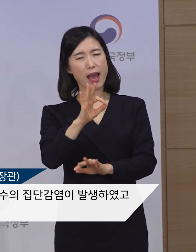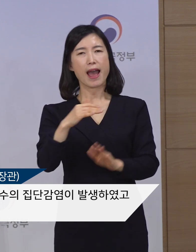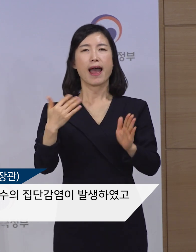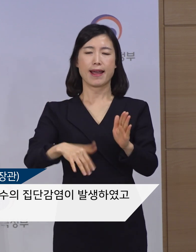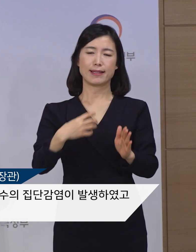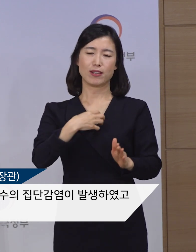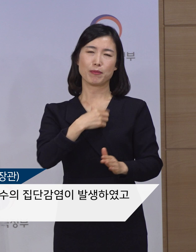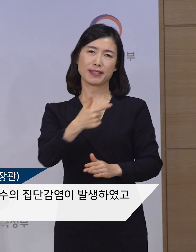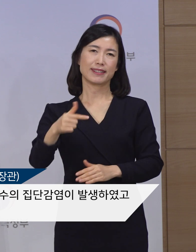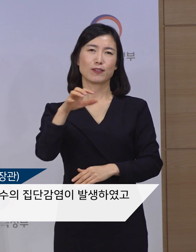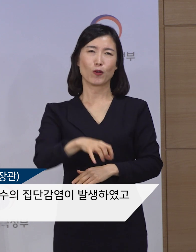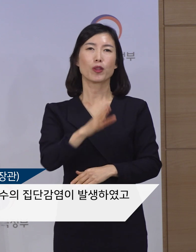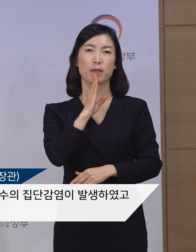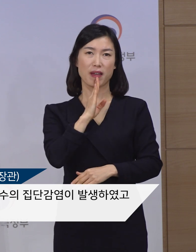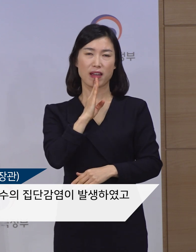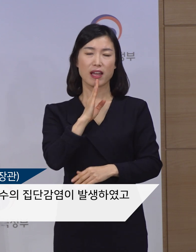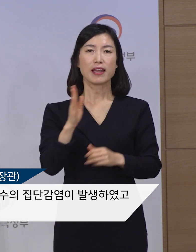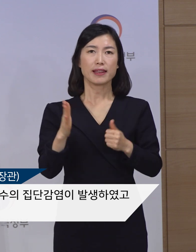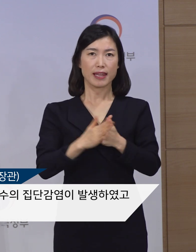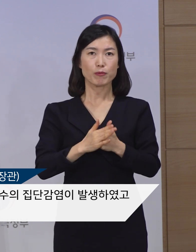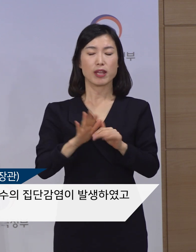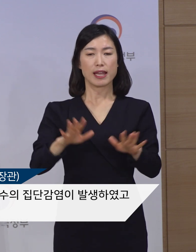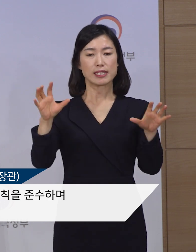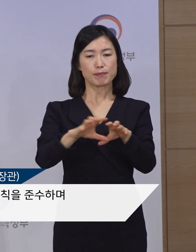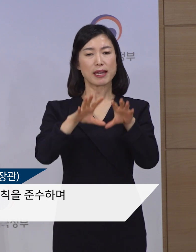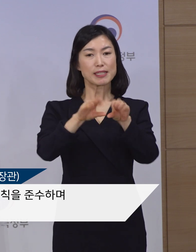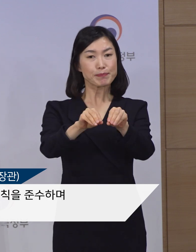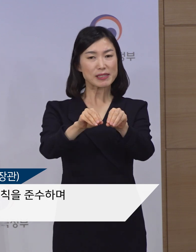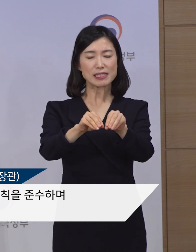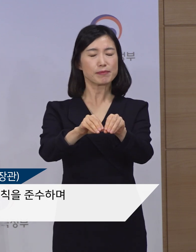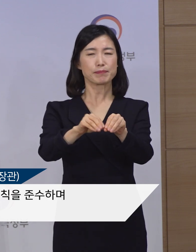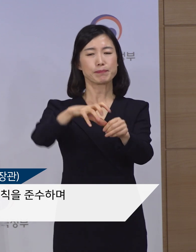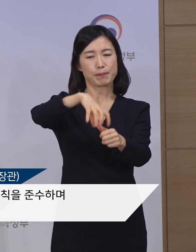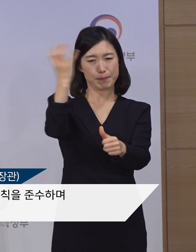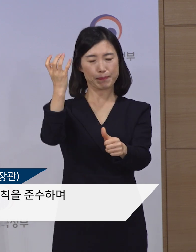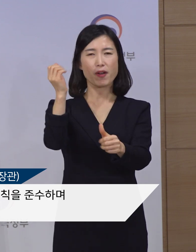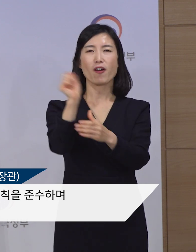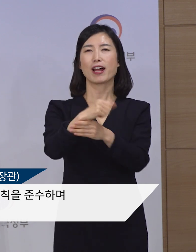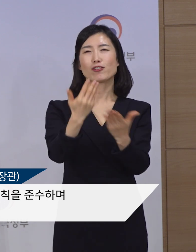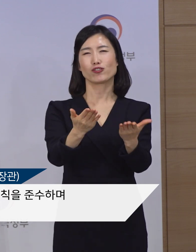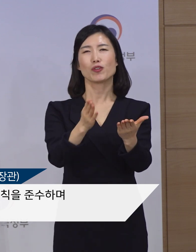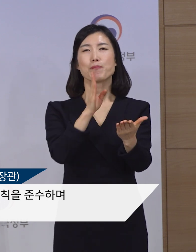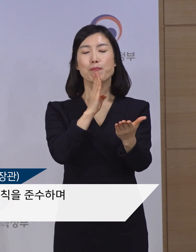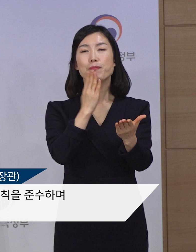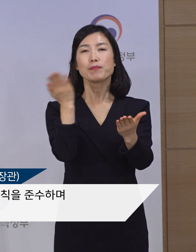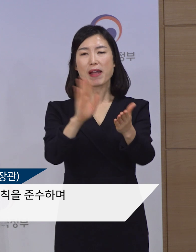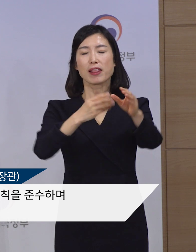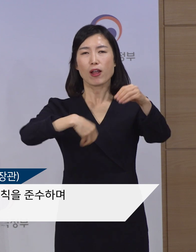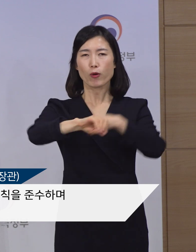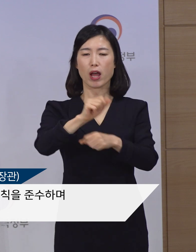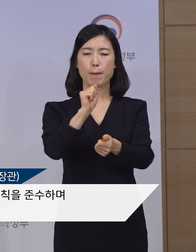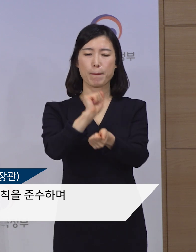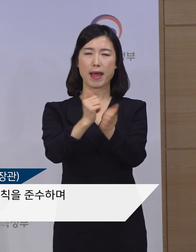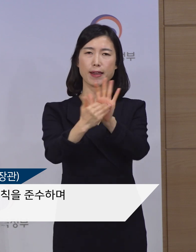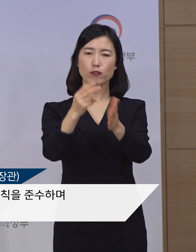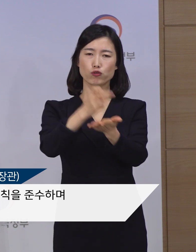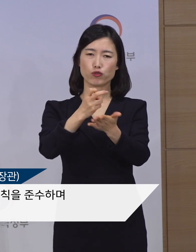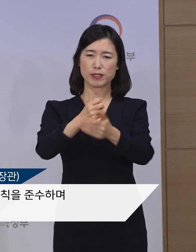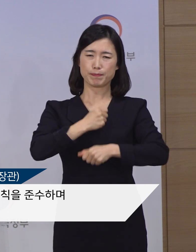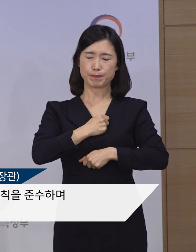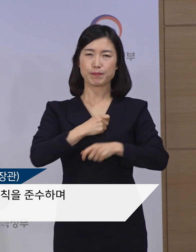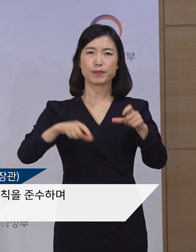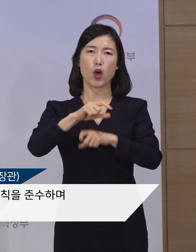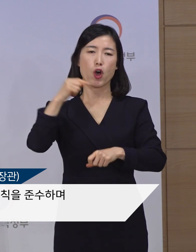발생하였고 방역적으로도 위험도가 높은 시설들입니다. 따라서 집합금지를 해제하더라도 엄격한